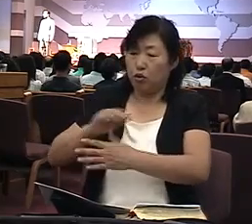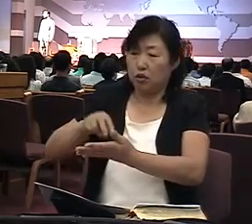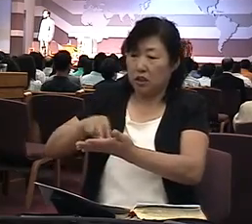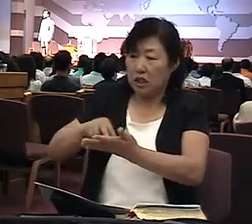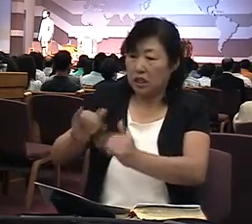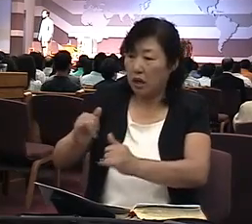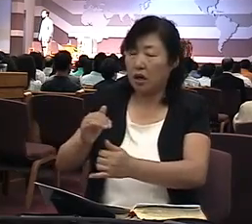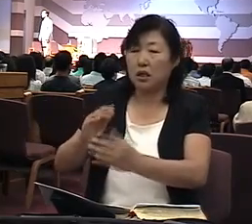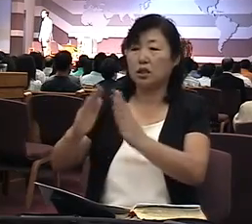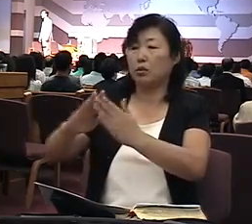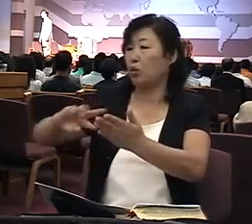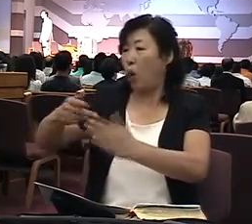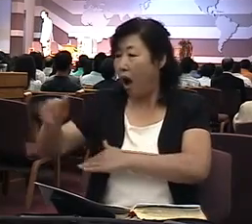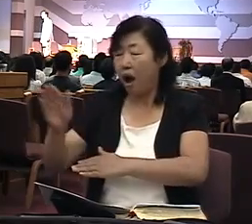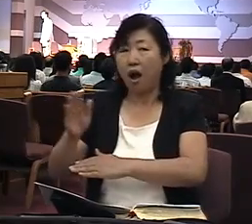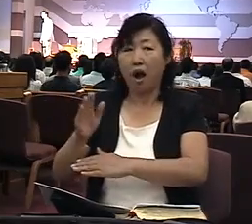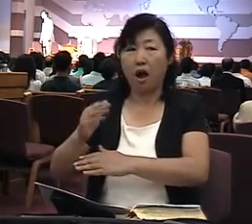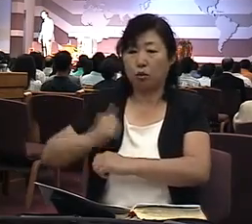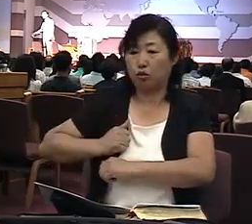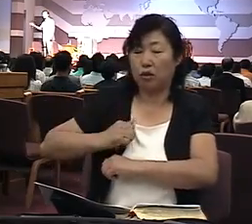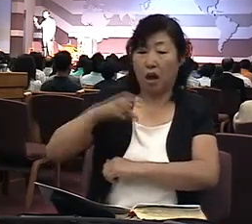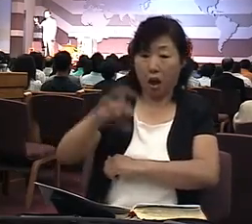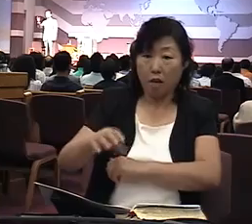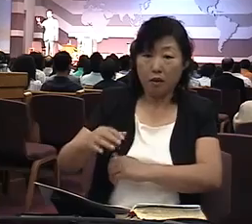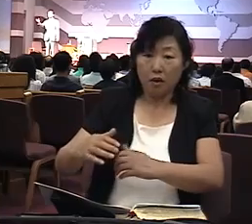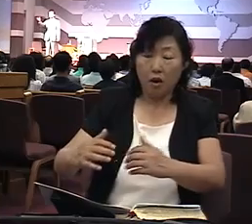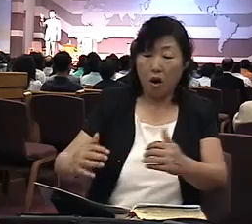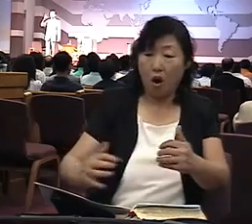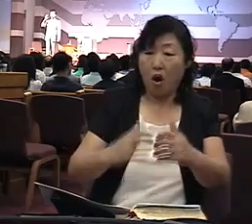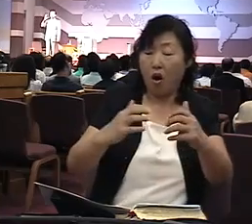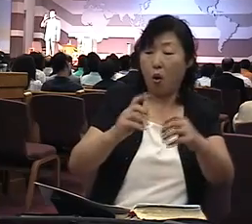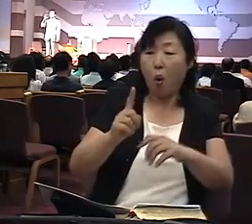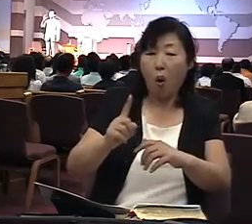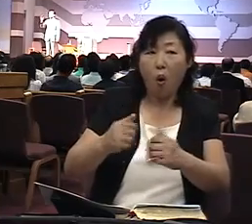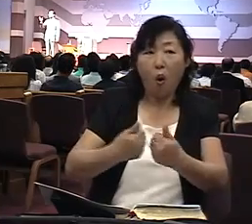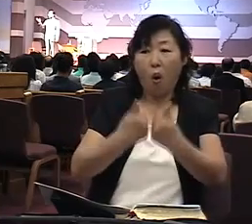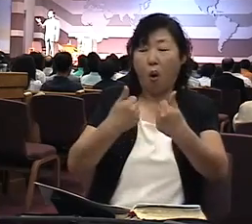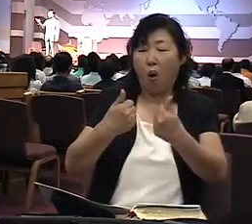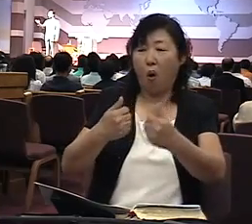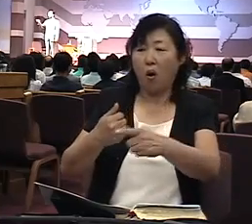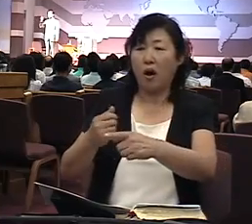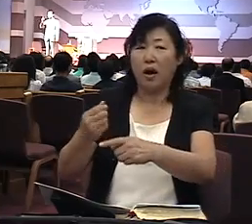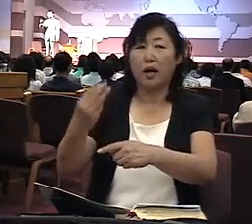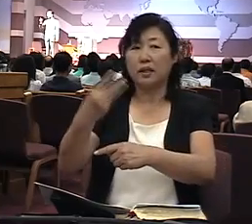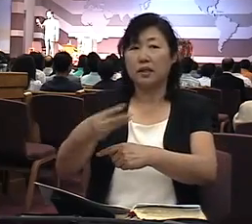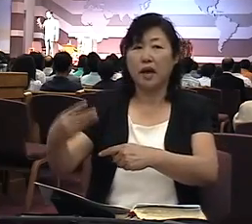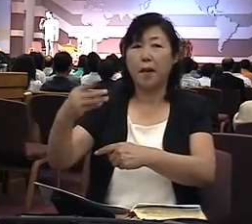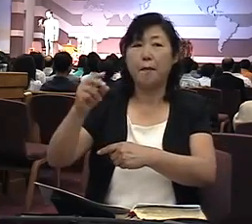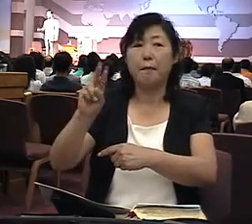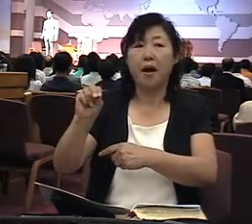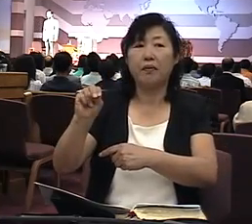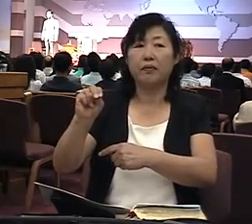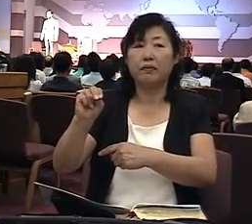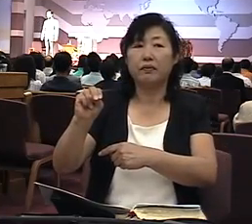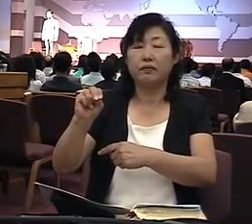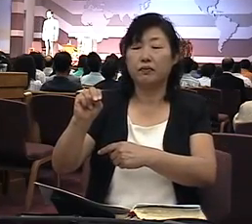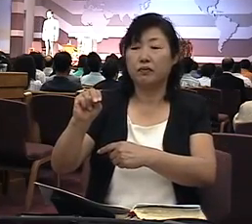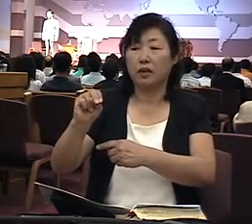큰 군대를 앞두고 그런 말을 하면 어떡합니까? 근데 두렵고 떨리면 집에 돌아가라고 하니까 32,000명 중에 22,000명이 돌아갑니다.